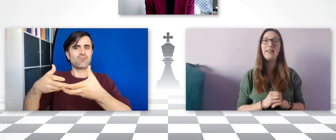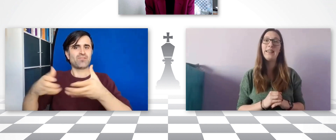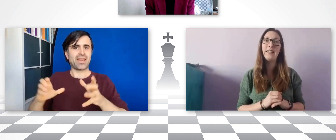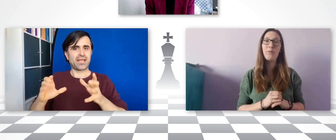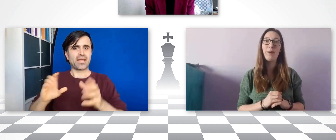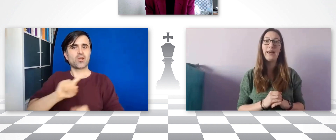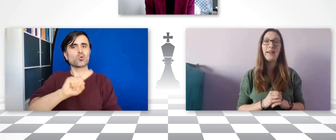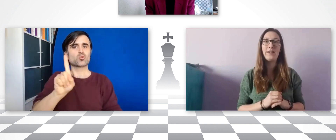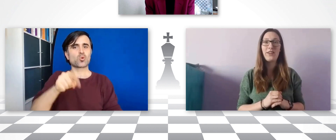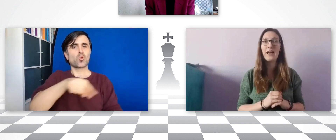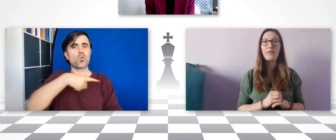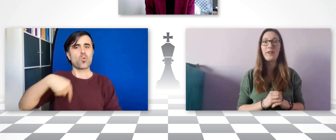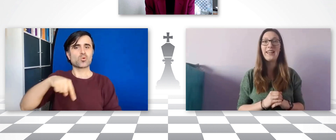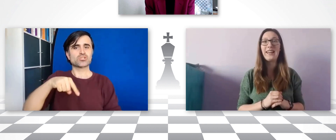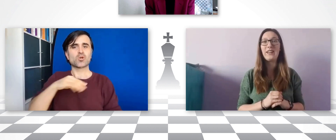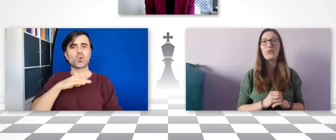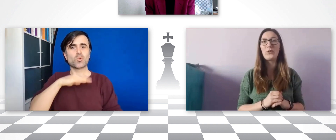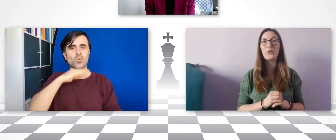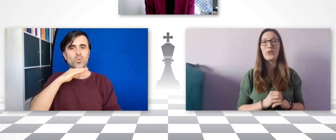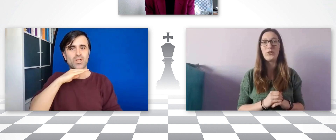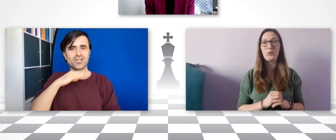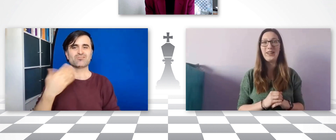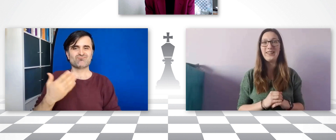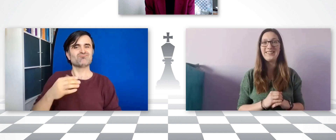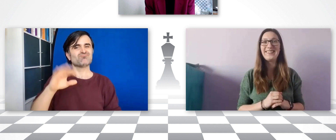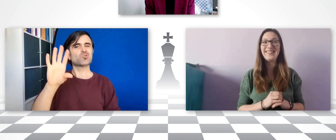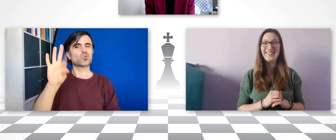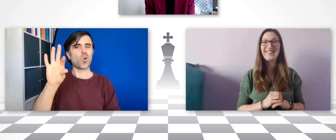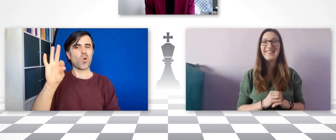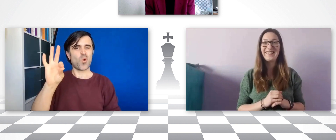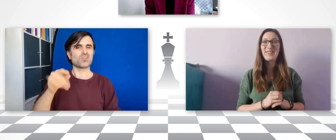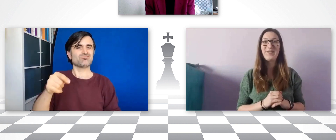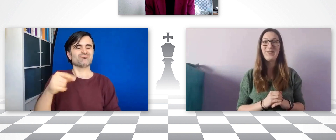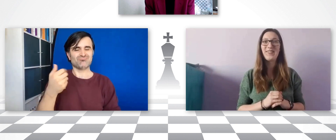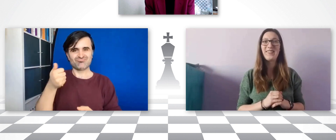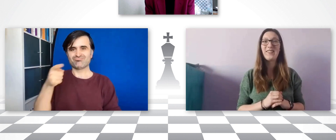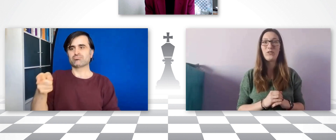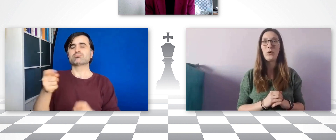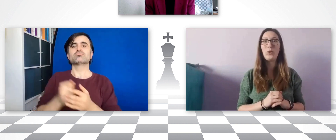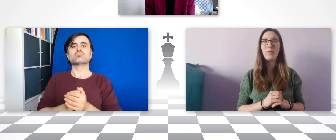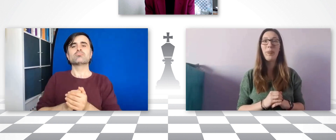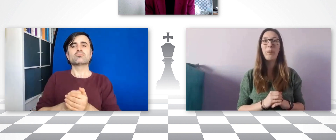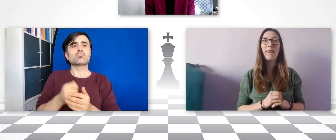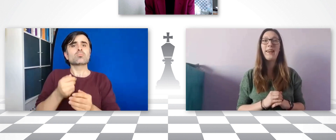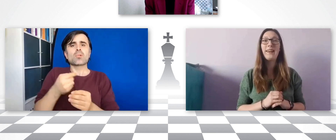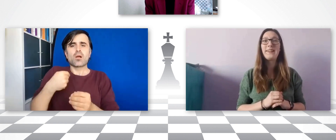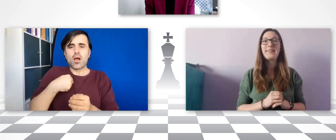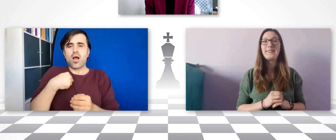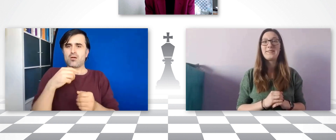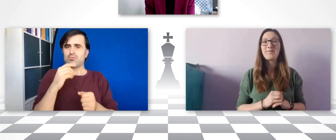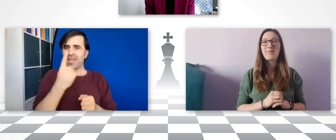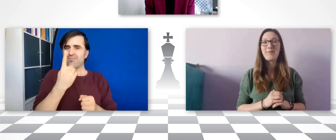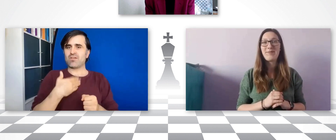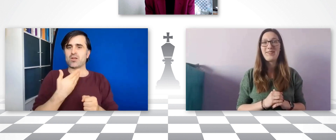jaar lid bij de schaakvereniging Tot Ons Genoegen. Ja. Toch?